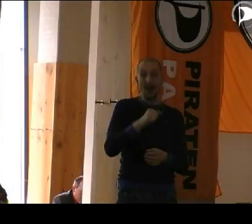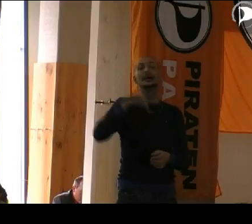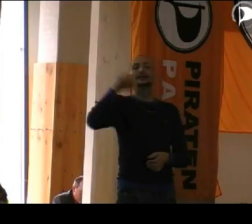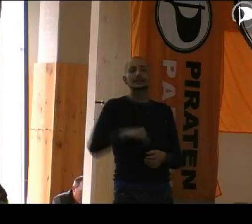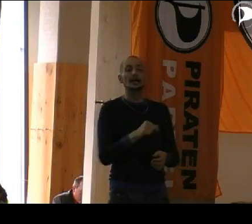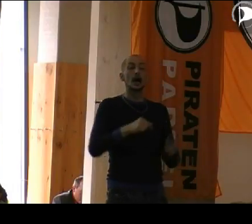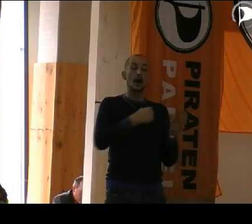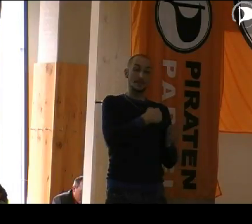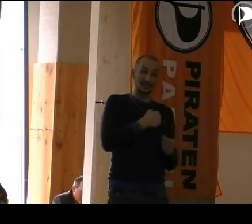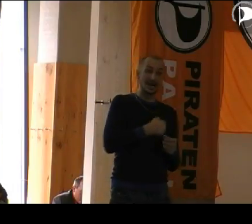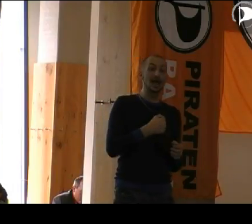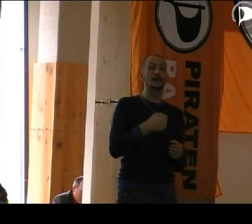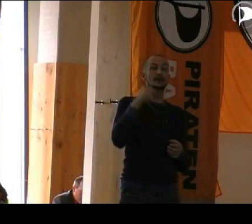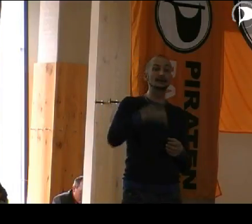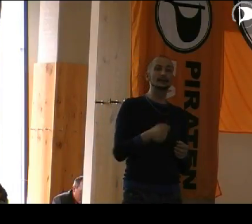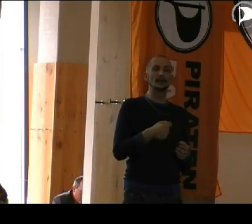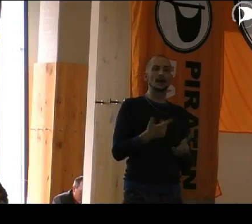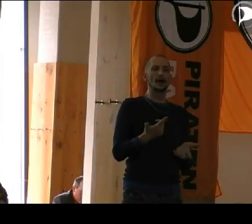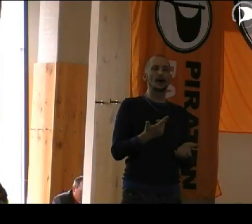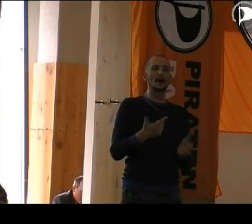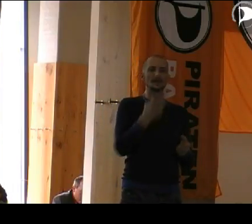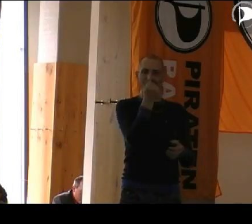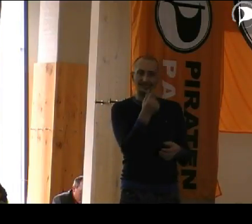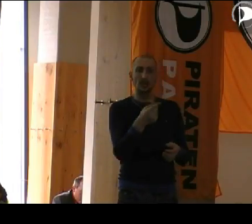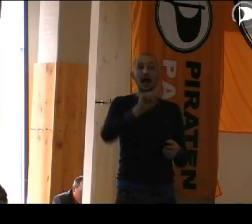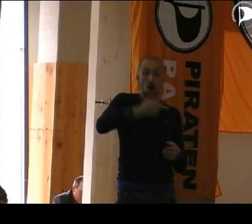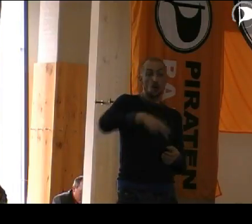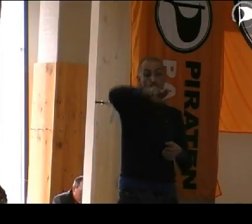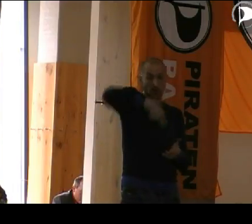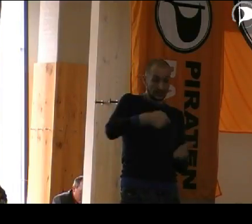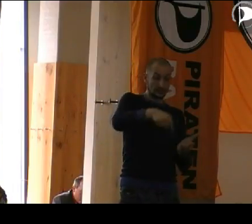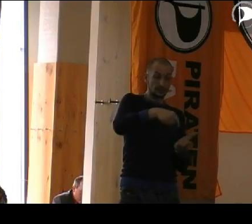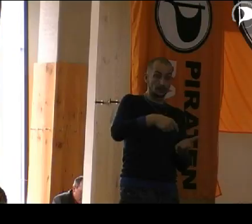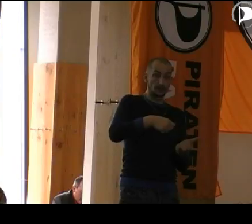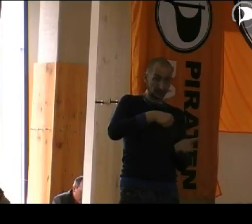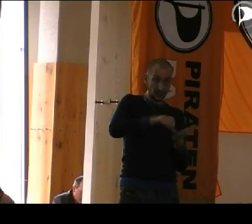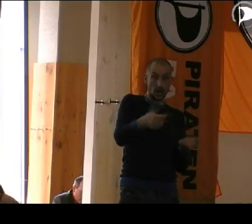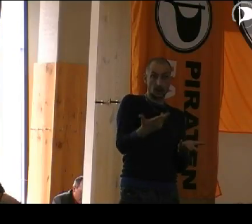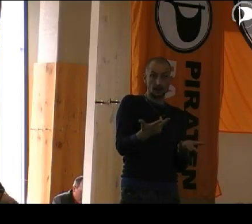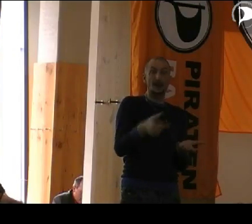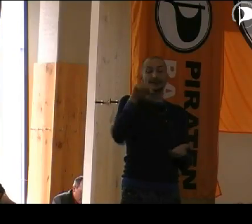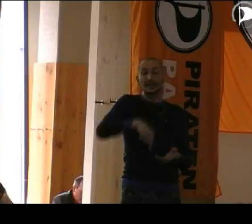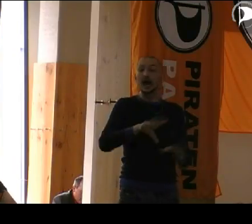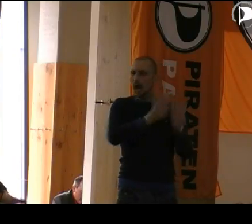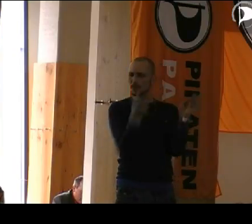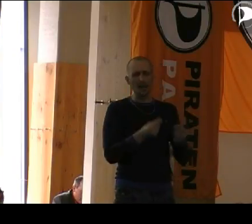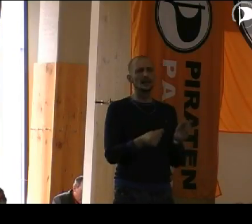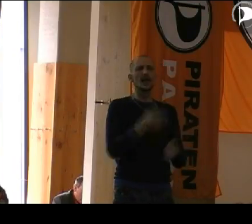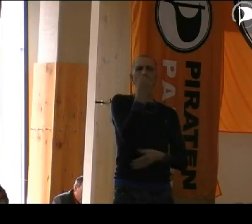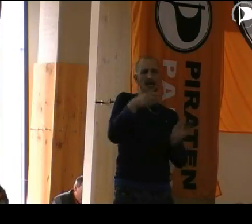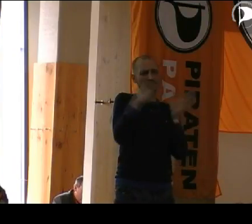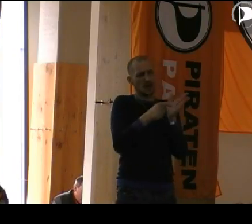immer wieder auch mit rückzahlungen zu rechnen das heißt es müssen auch rückstellungen gebildet nicht alles geld was in der kasse hat kann man dadurch automatisch